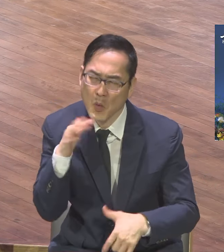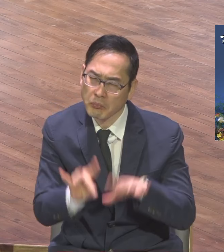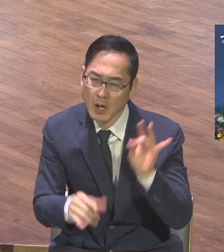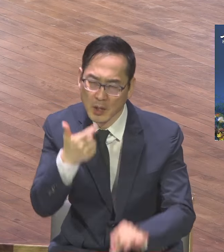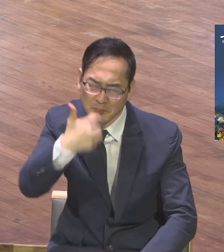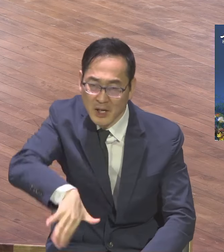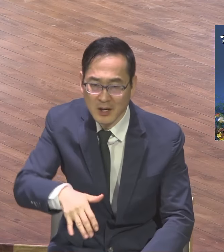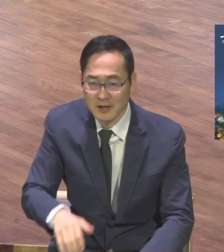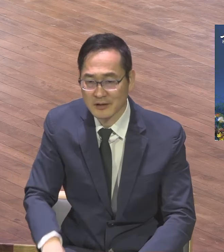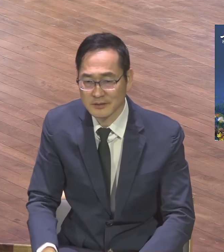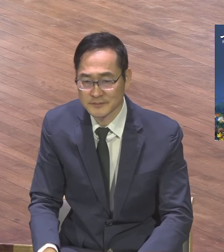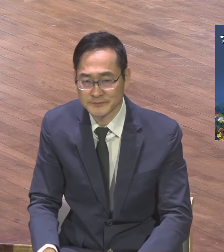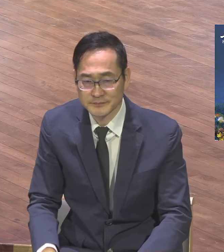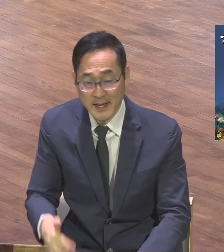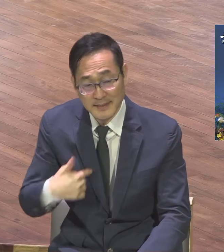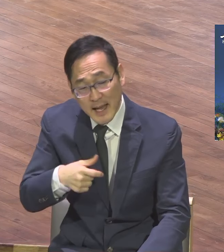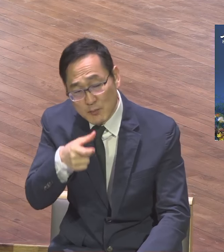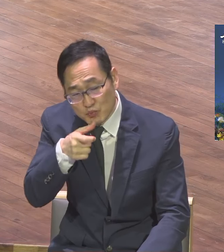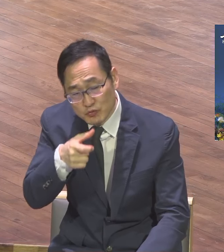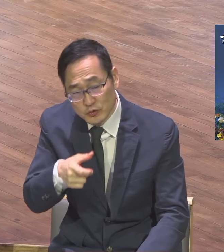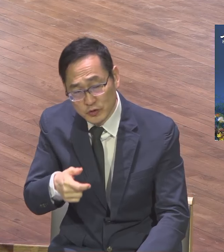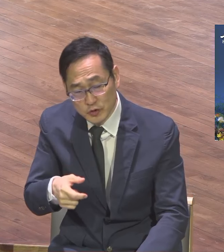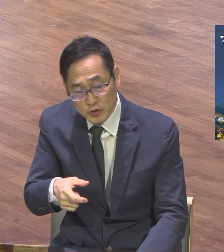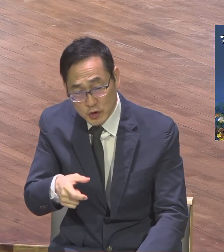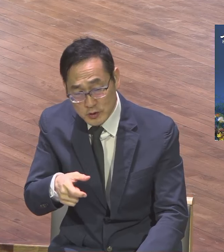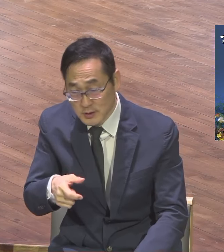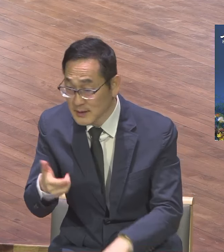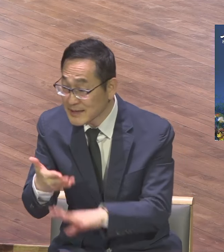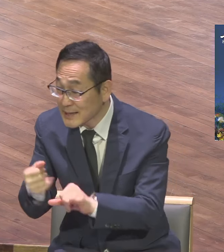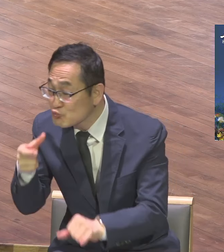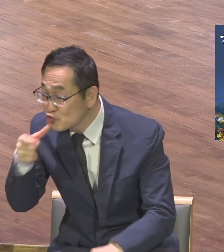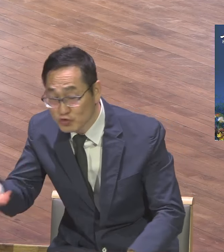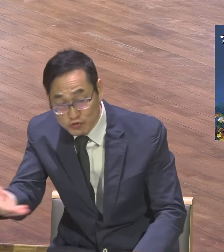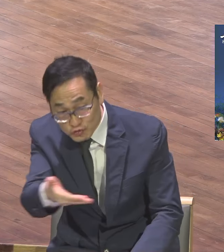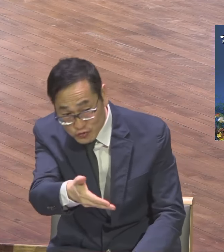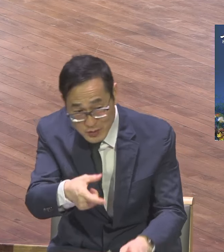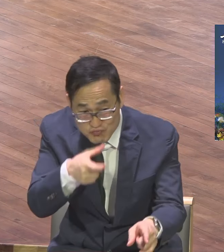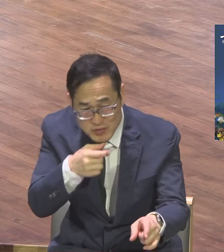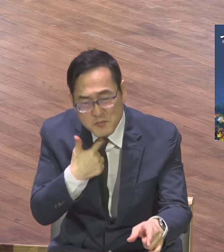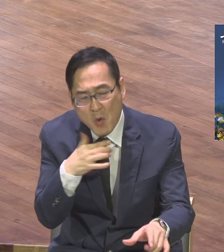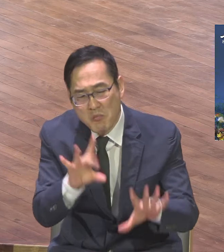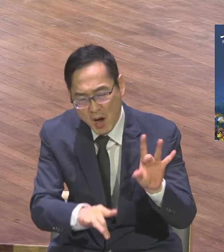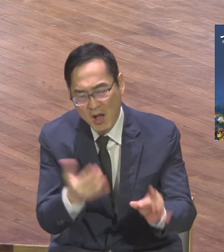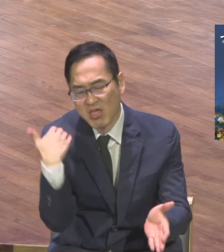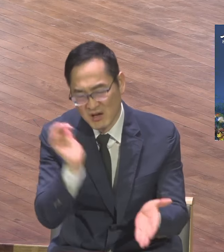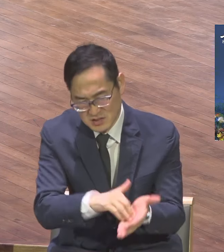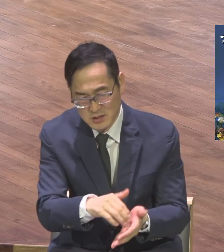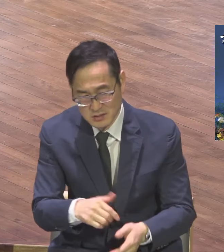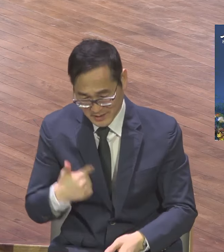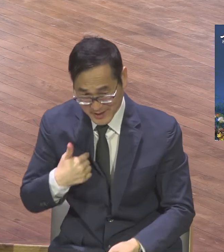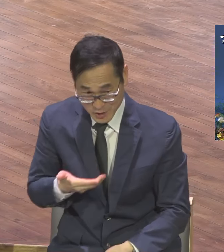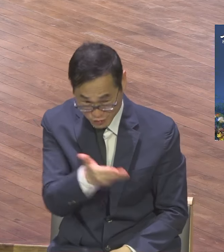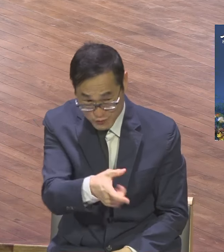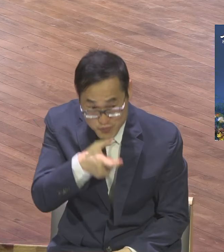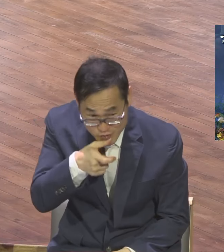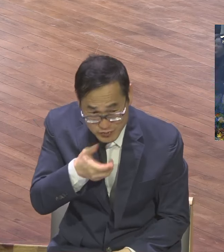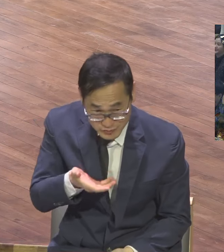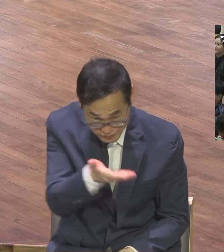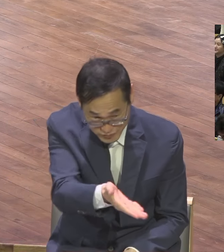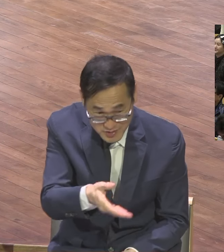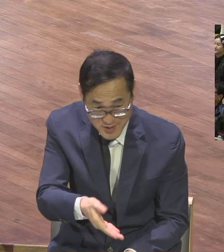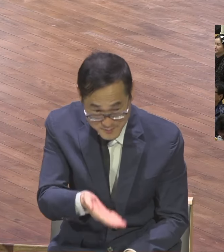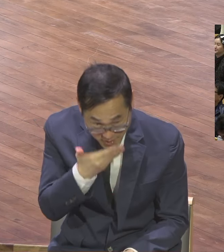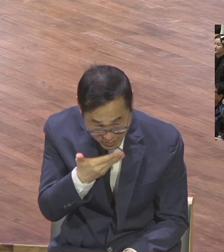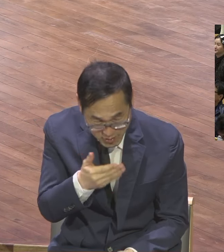너가 내게 주는 물은 다시 목마르거니와 내가 내게 주는 물은 영원히 목마르지 아니하리라.